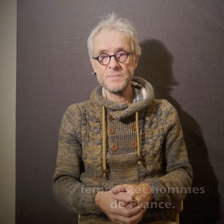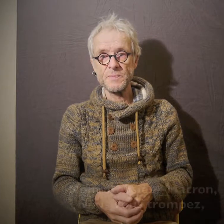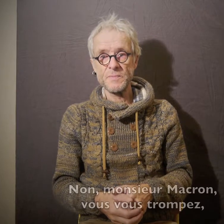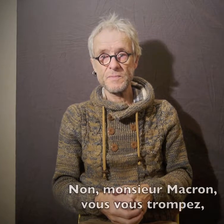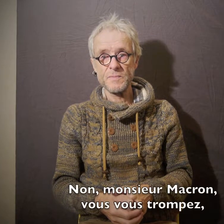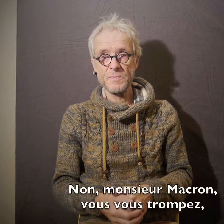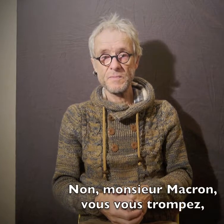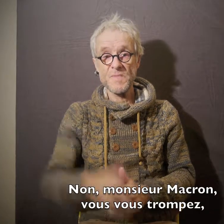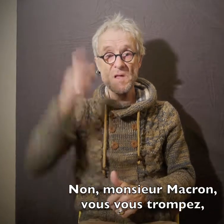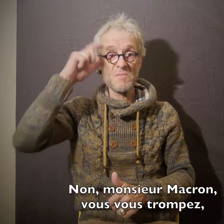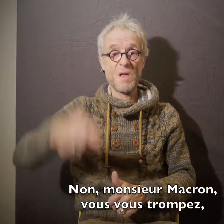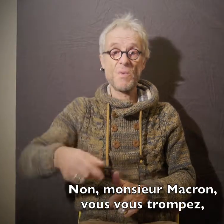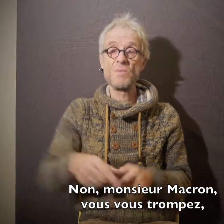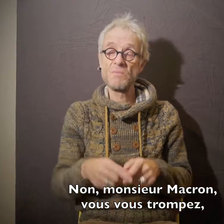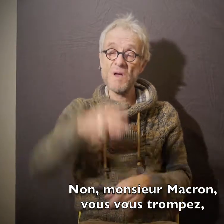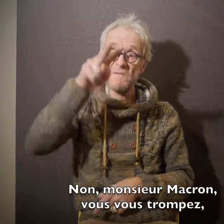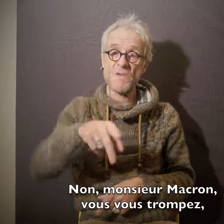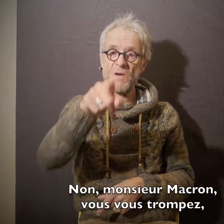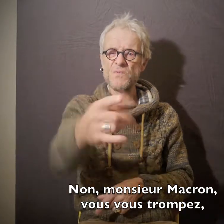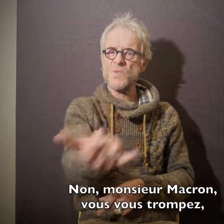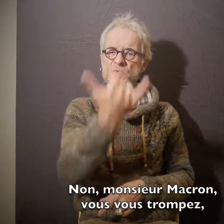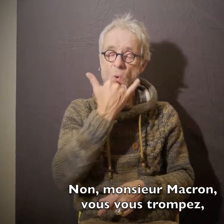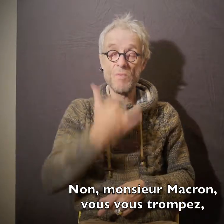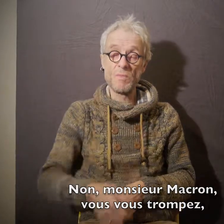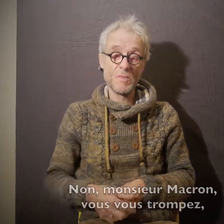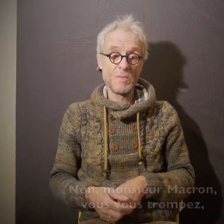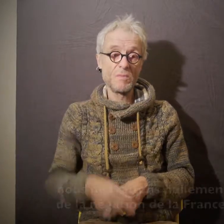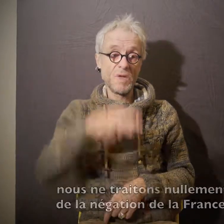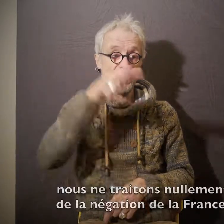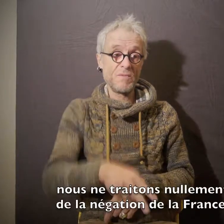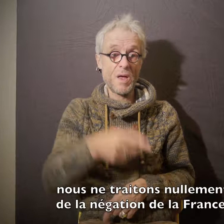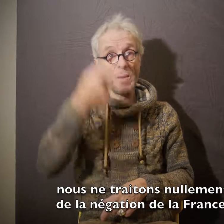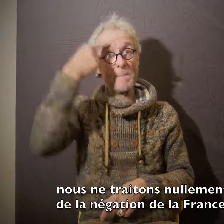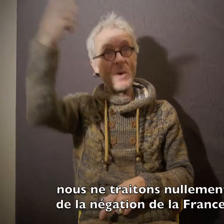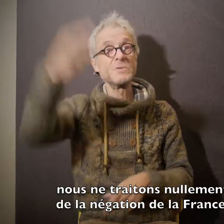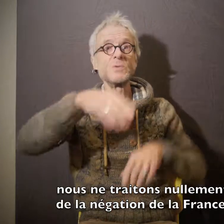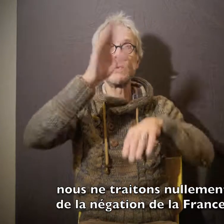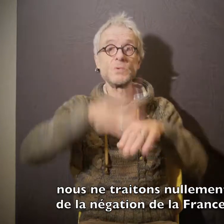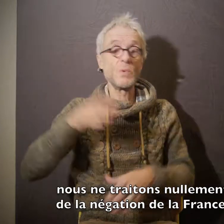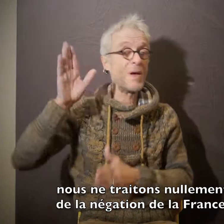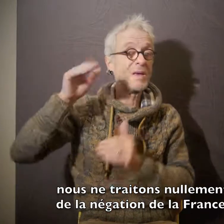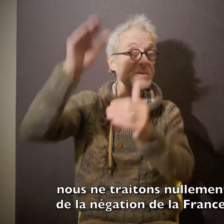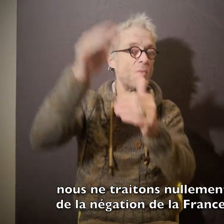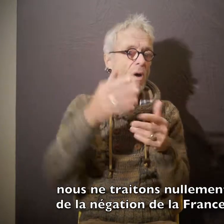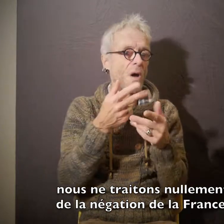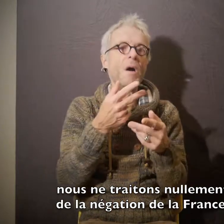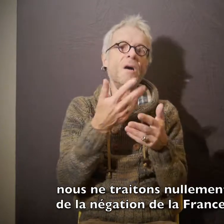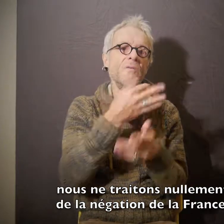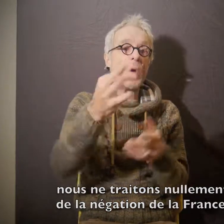Non, monsieur Macron, vous vous trompez. Nous ne traitons nullement de la négation de la France, mais bien de l'espoir d'une nouvelle France,